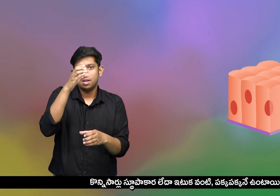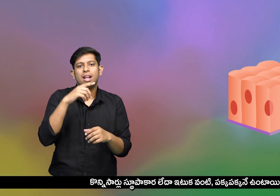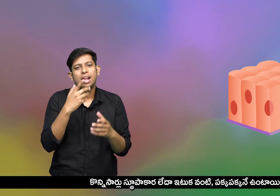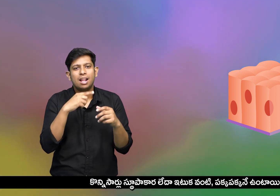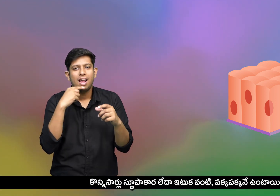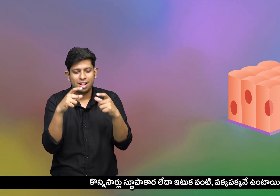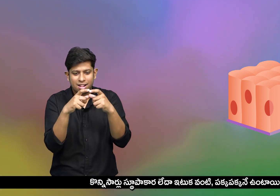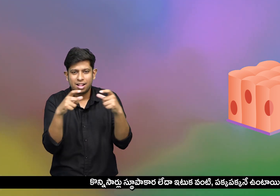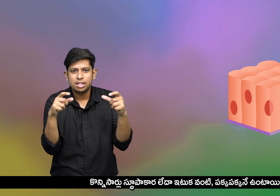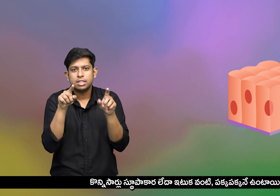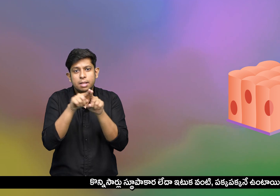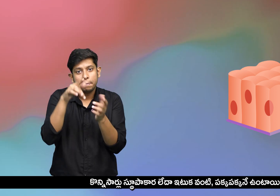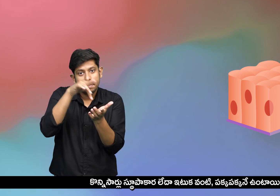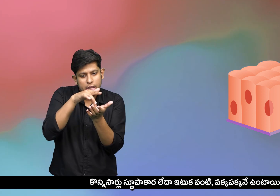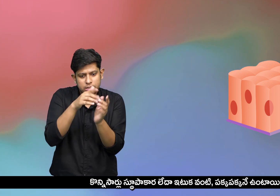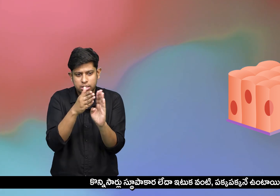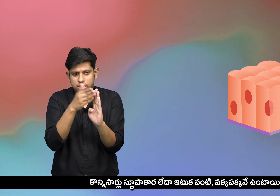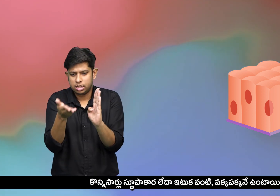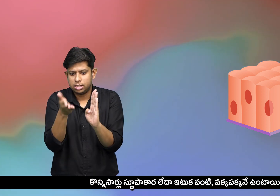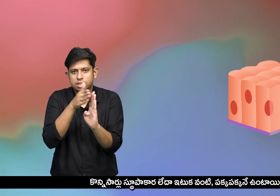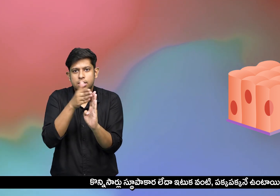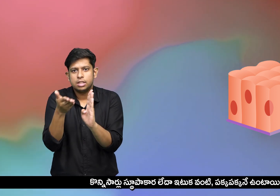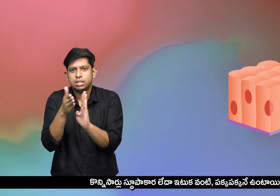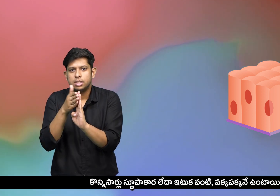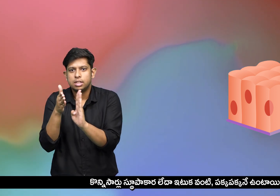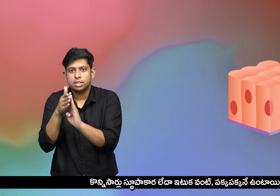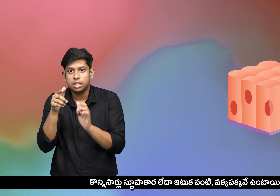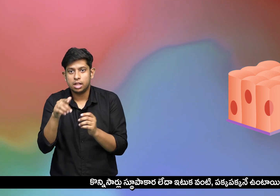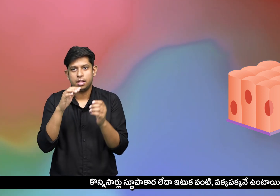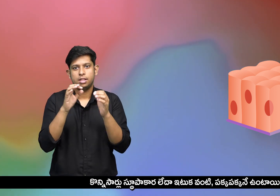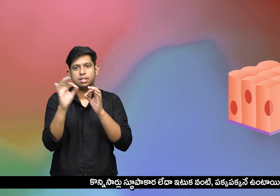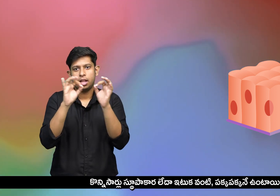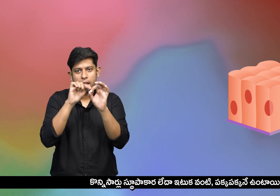కొన్నిసార్లు స్తూపాకార లేదా ఇటుక వంటి పక్కపక్కనే ఉంచుతారు.